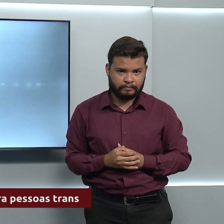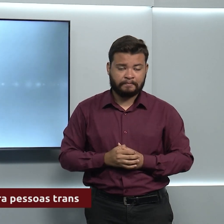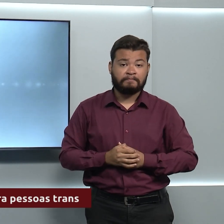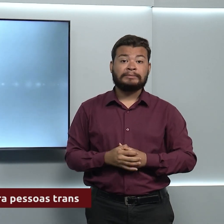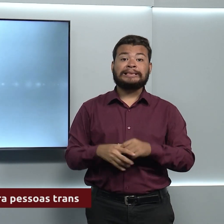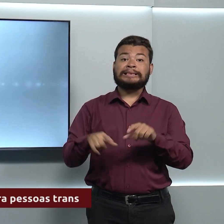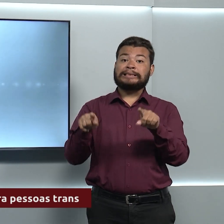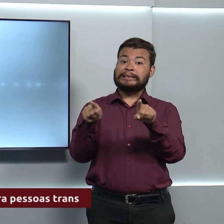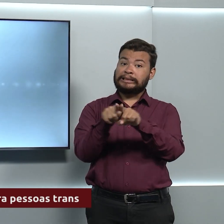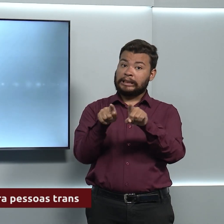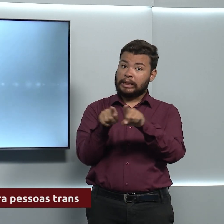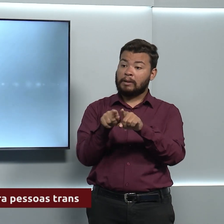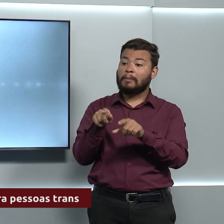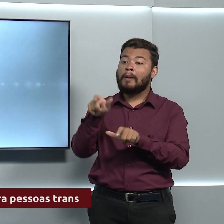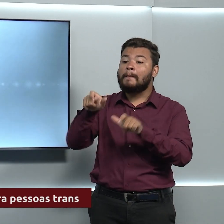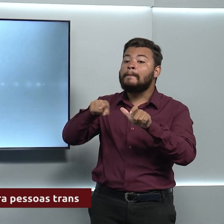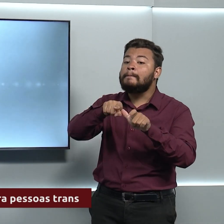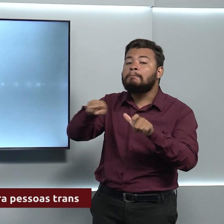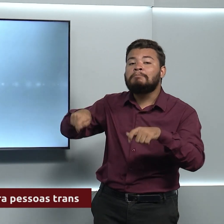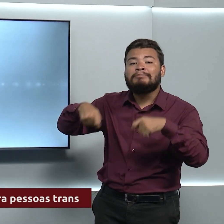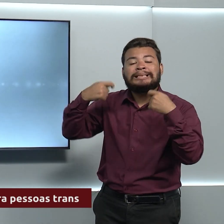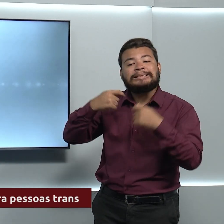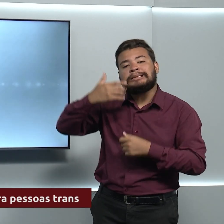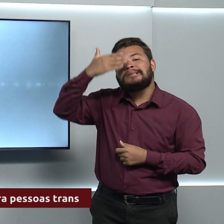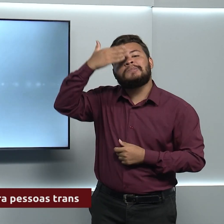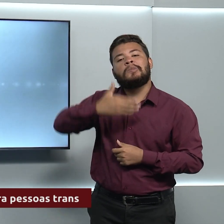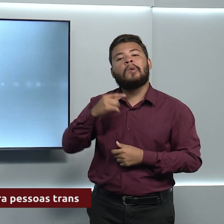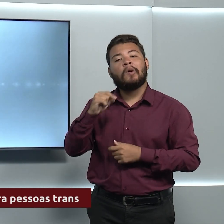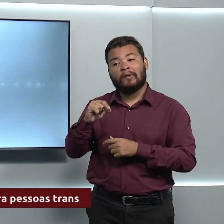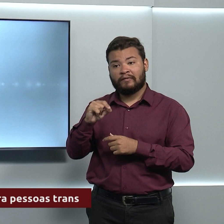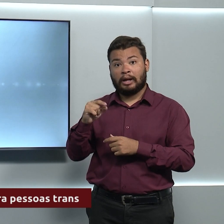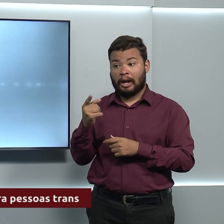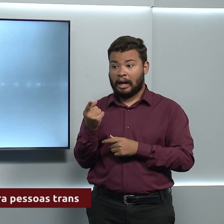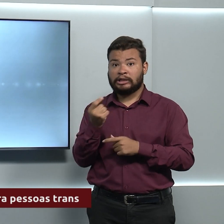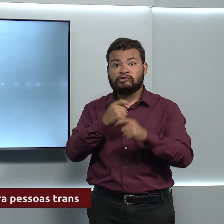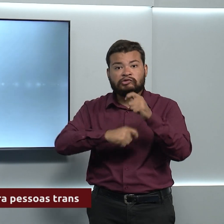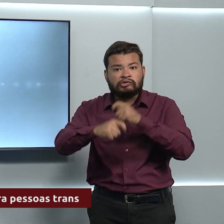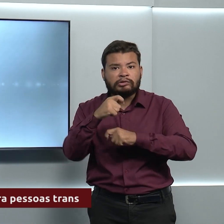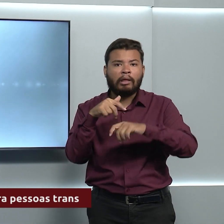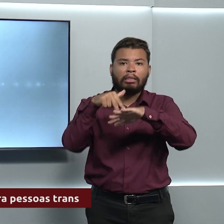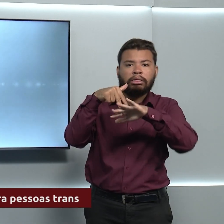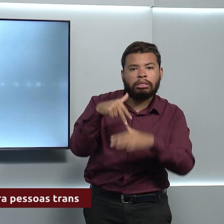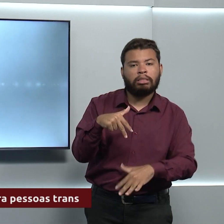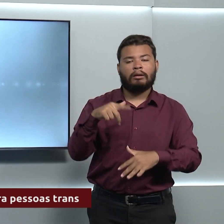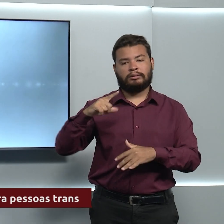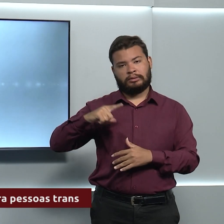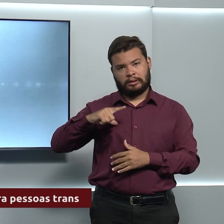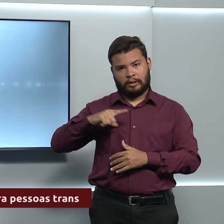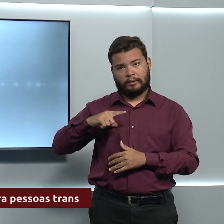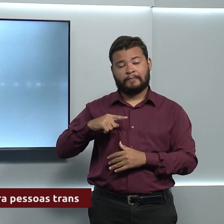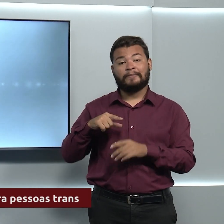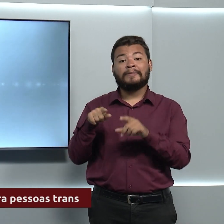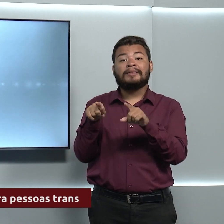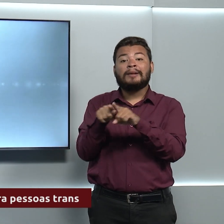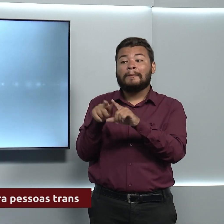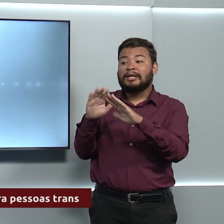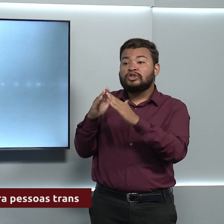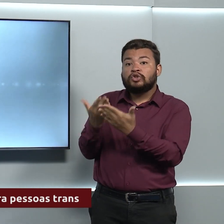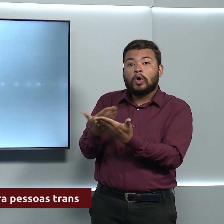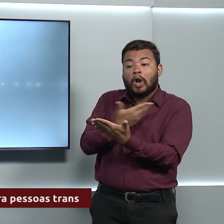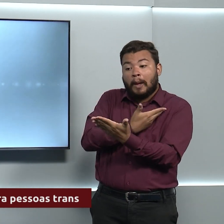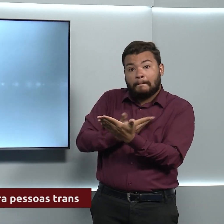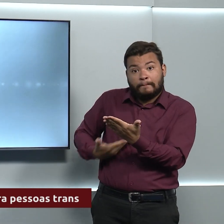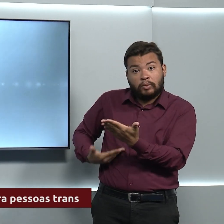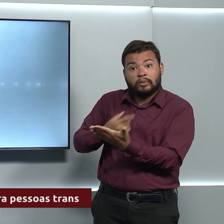precisam comprovar uma vulnerabilidade socioeconômica e elas precisam vir da escola pública,